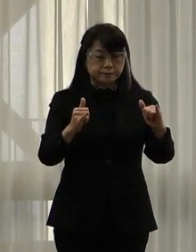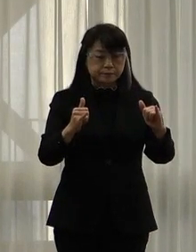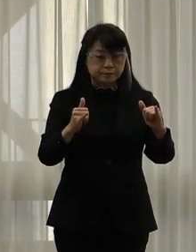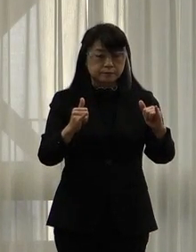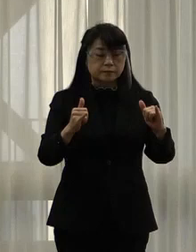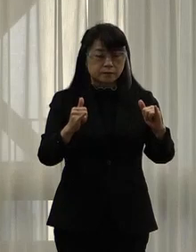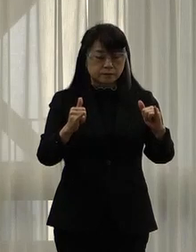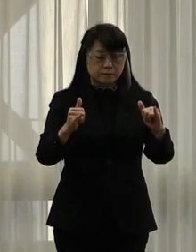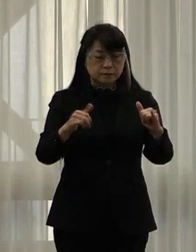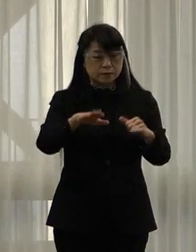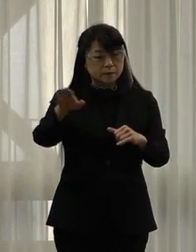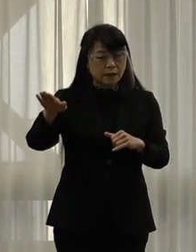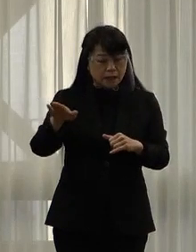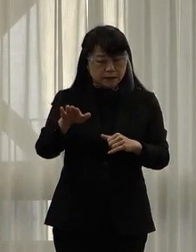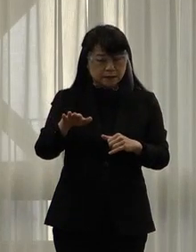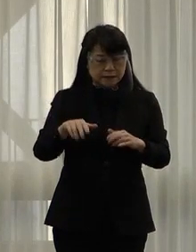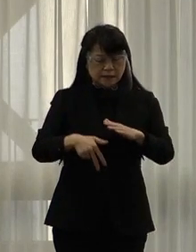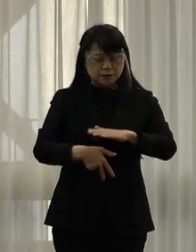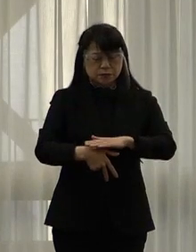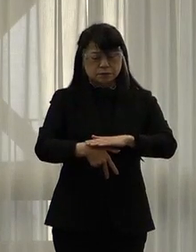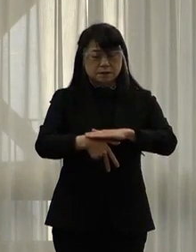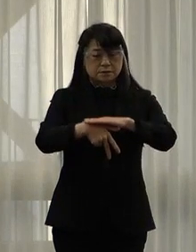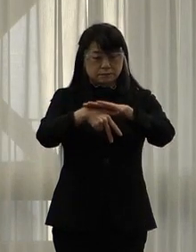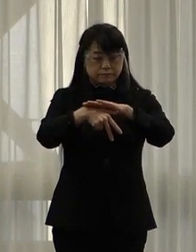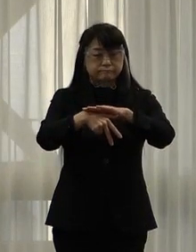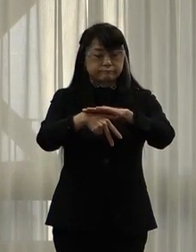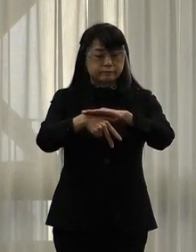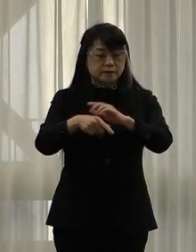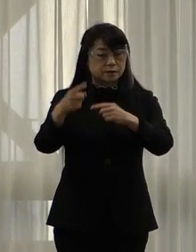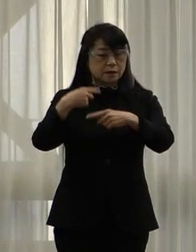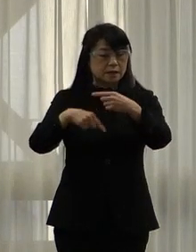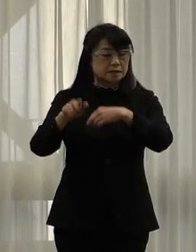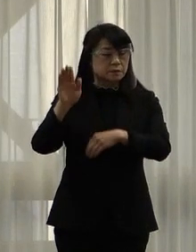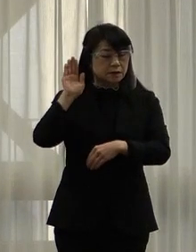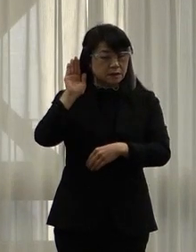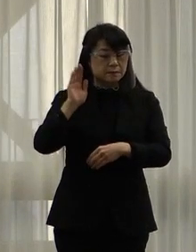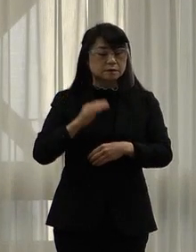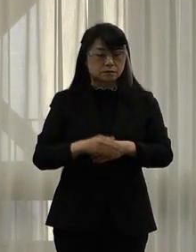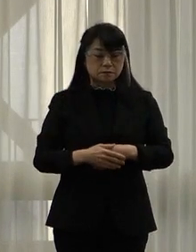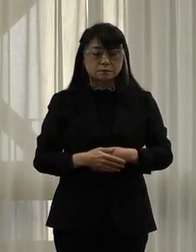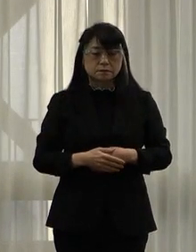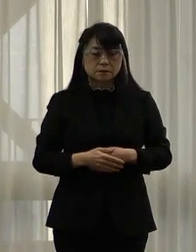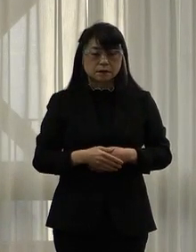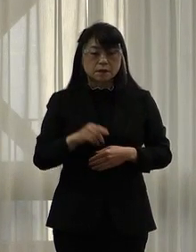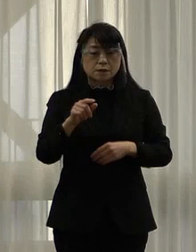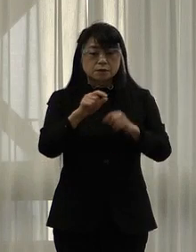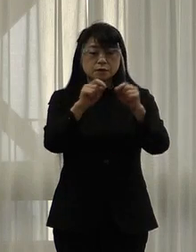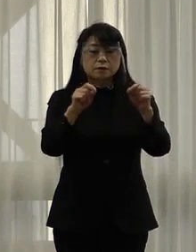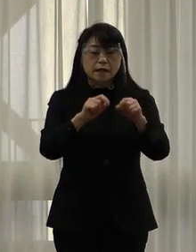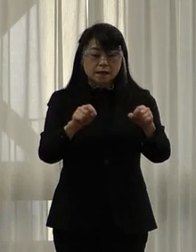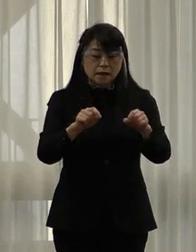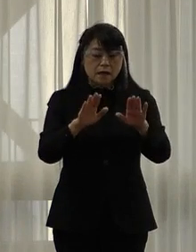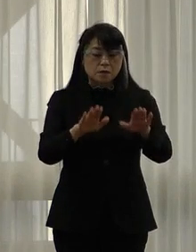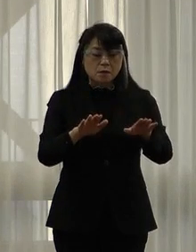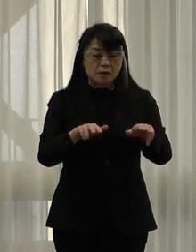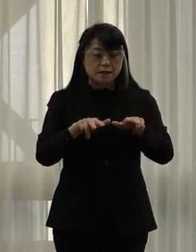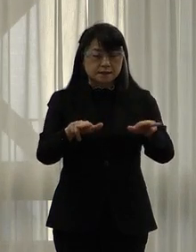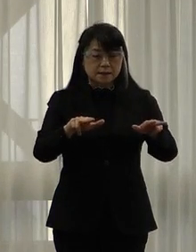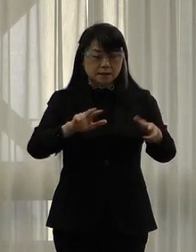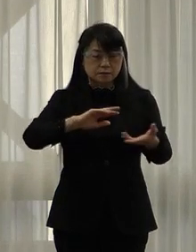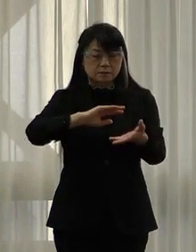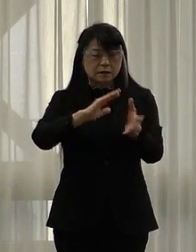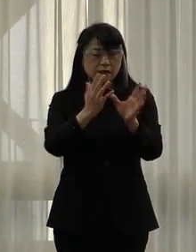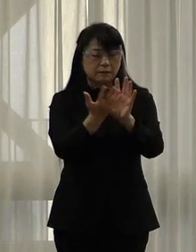国民の間にだいぶこうストレスが溜まっていたというようなことも聞いております。多分その結果、今回政策の転